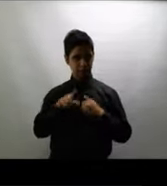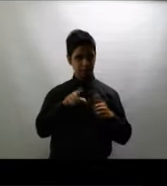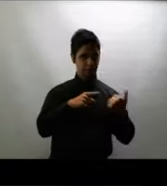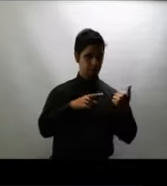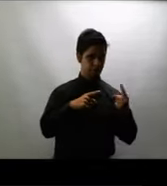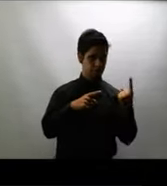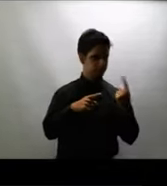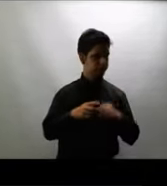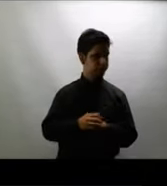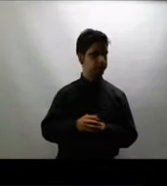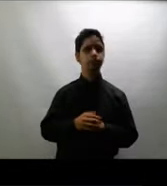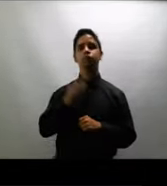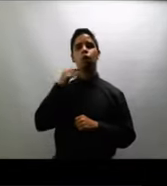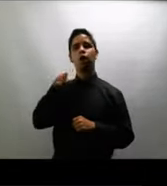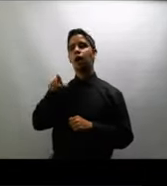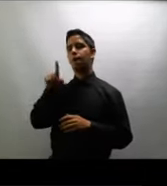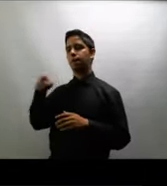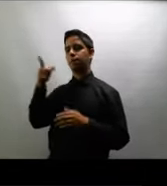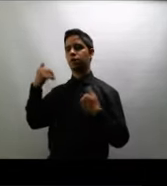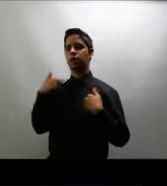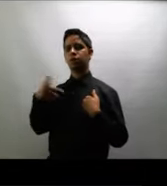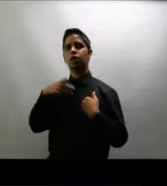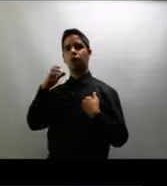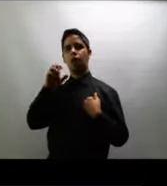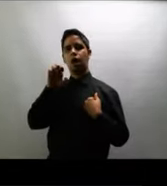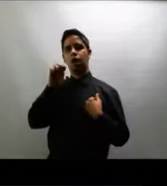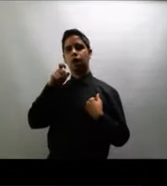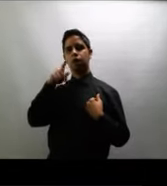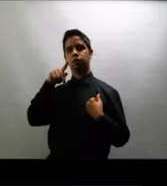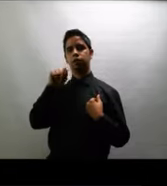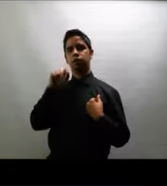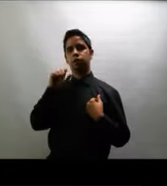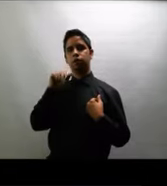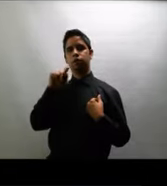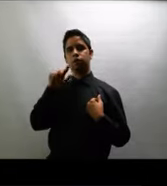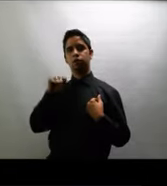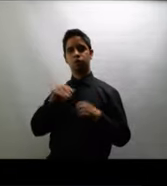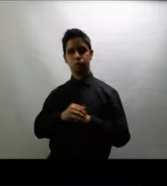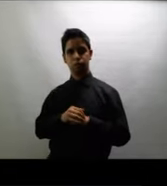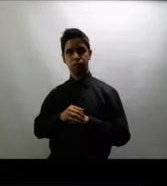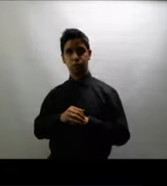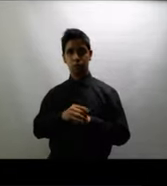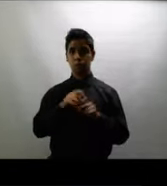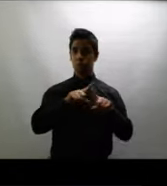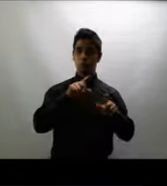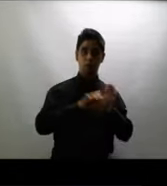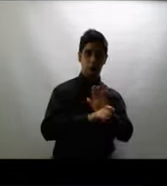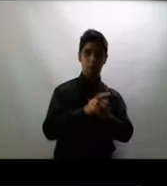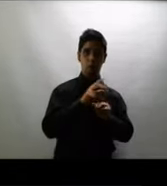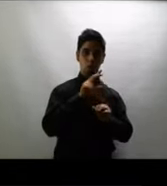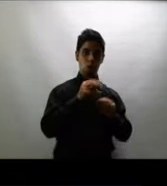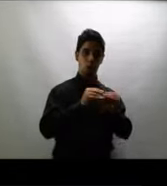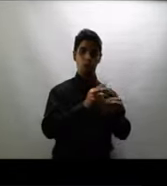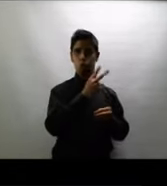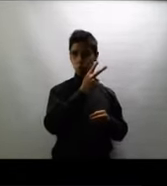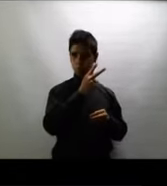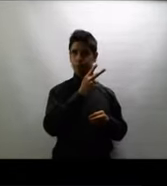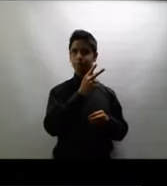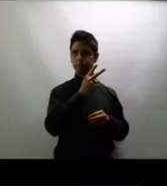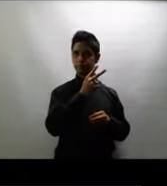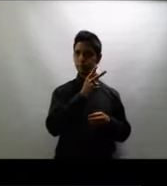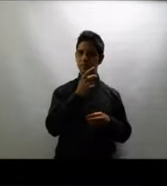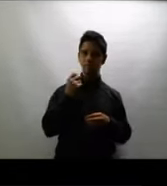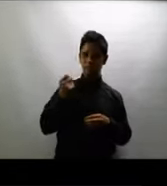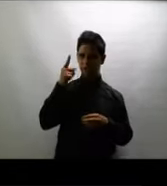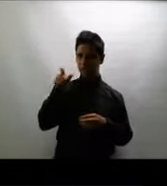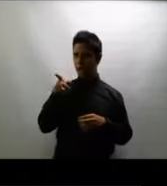Porque hay una expectativa. Nadie tiene expectativa. Si a la gente le gusta el primero, pues el miedo de uno es, yo no quiero hacer algo que la gente diga, ay, no, esto es